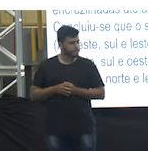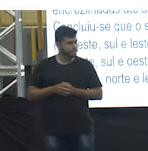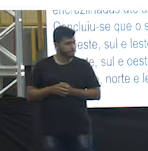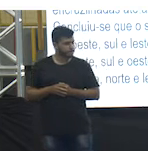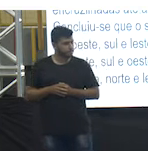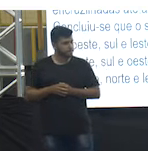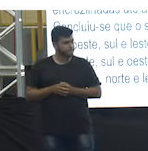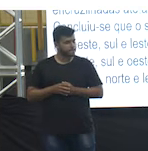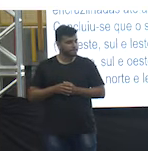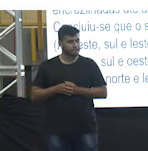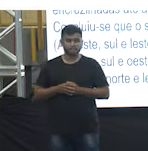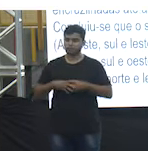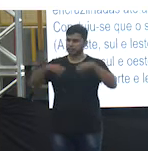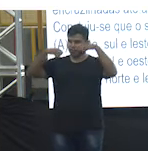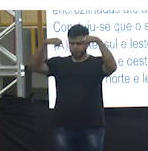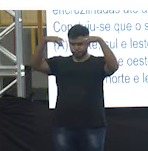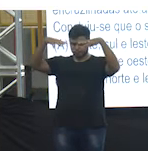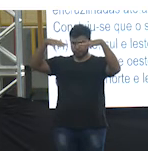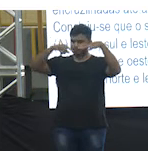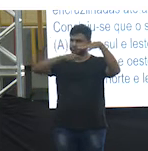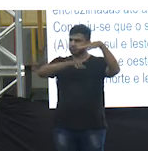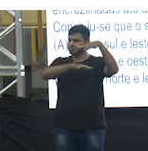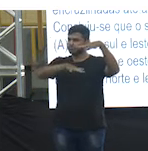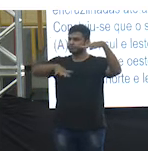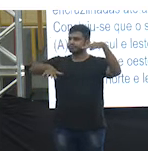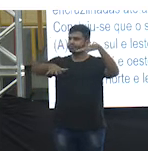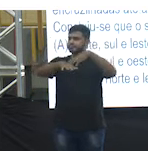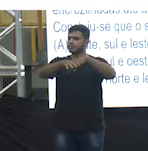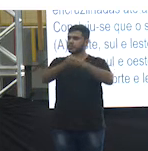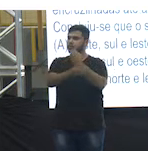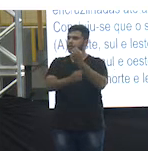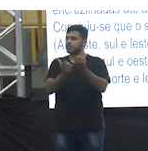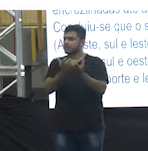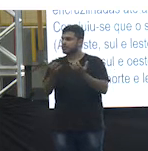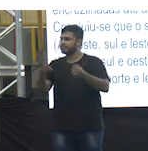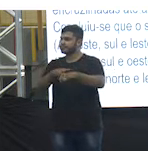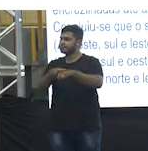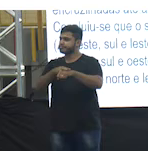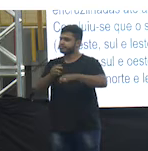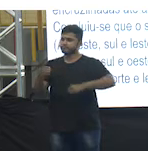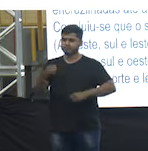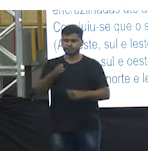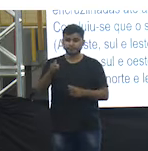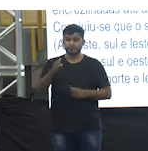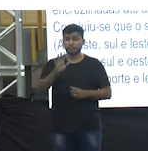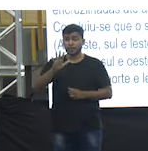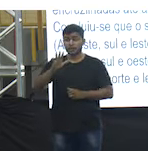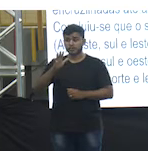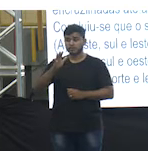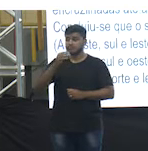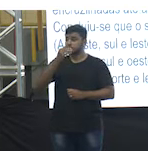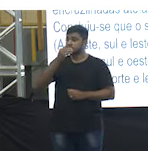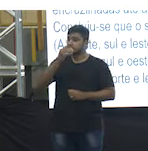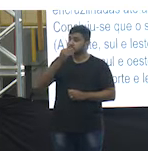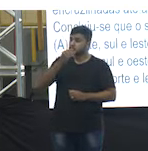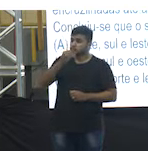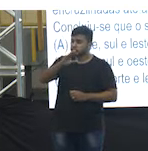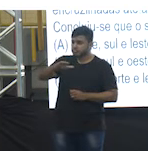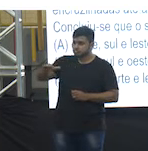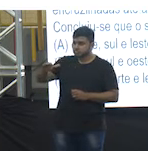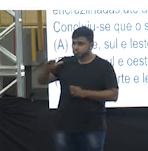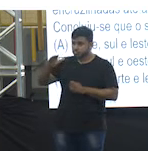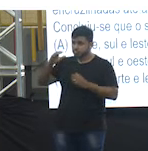lâmpada aclarava a plataforma, mas os rostos dos meninos ficavam na